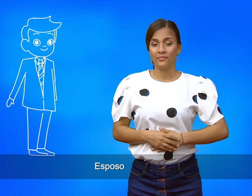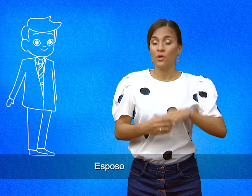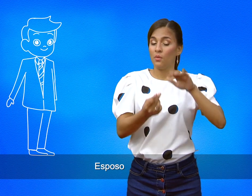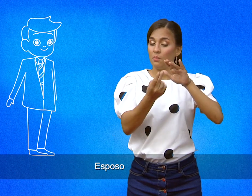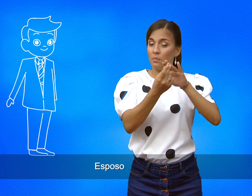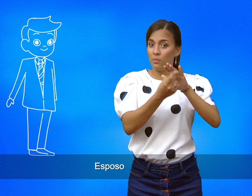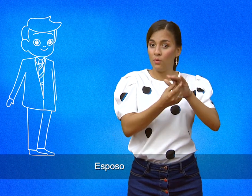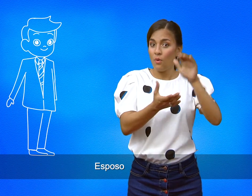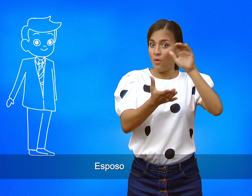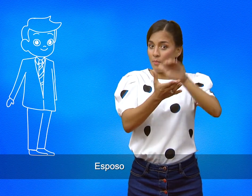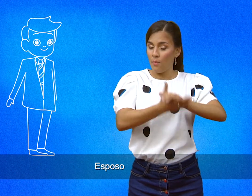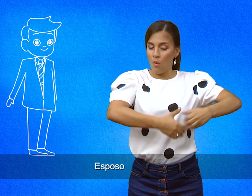Esposo.